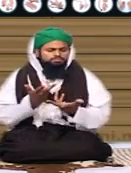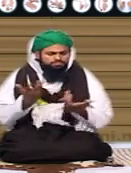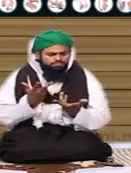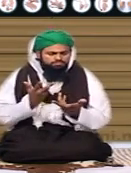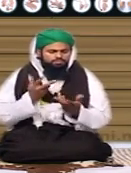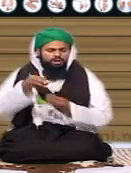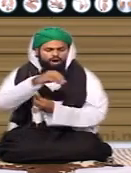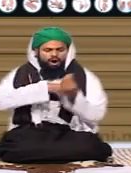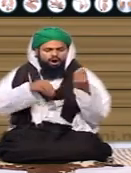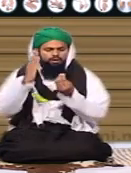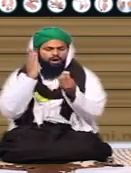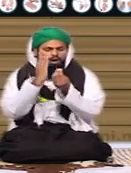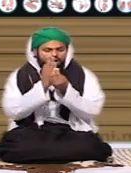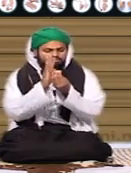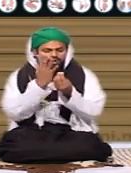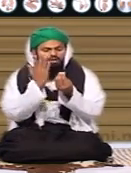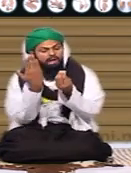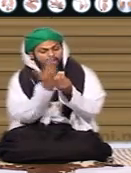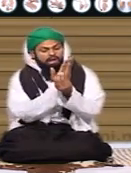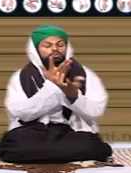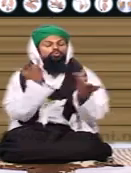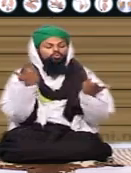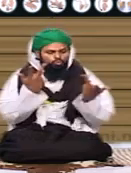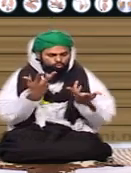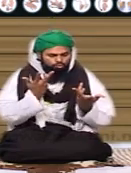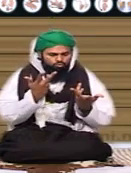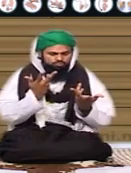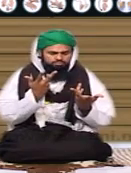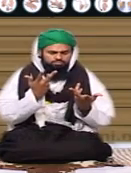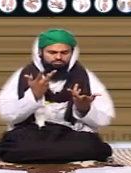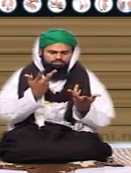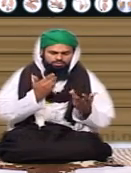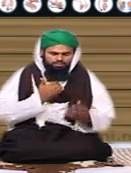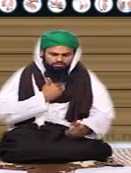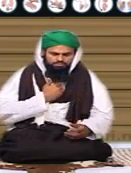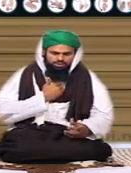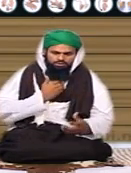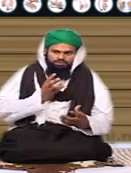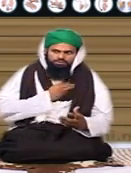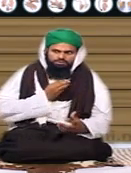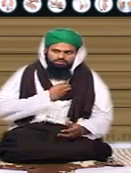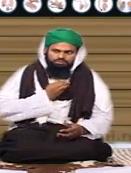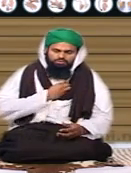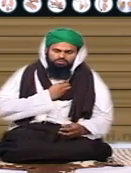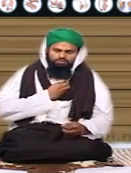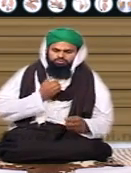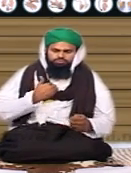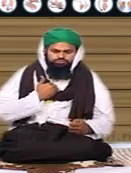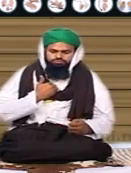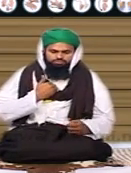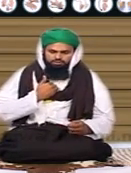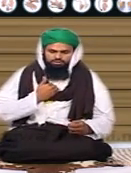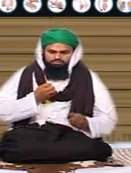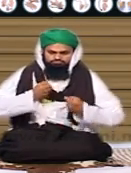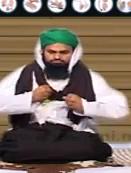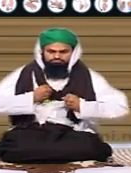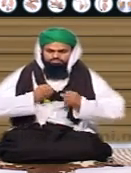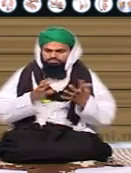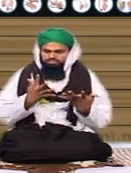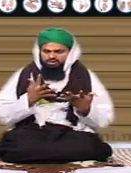کیوں پھر گیا، تو کیوں اس عذاب میں گرفتار ہوا؟ تو میں نے اس انجانی آواز سے کہا کہ مجھ میں اتنی سخت ہی